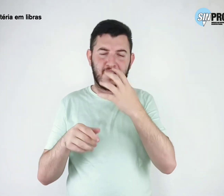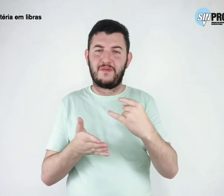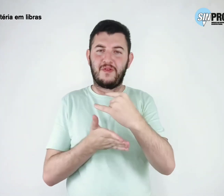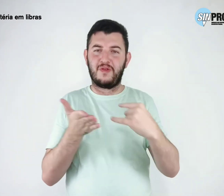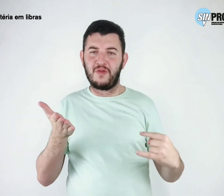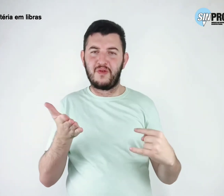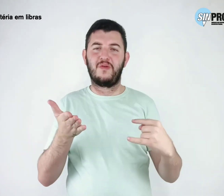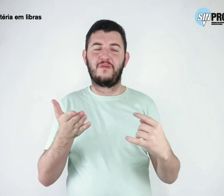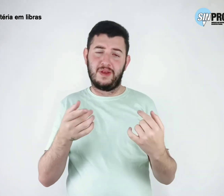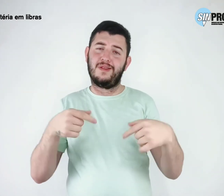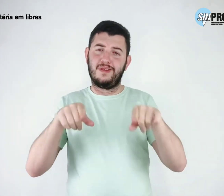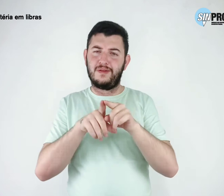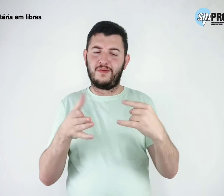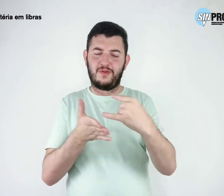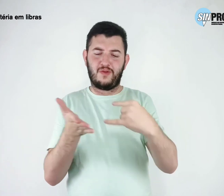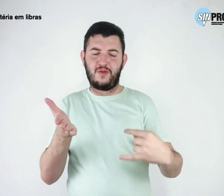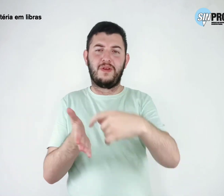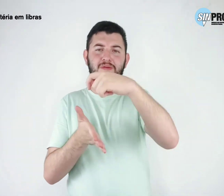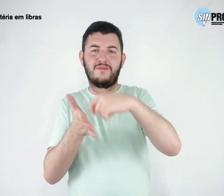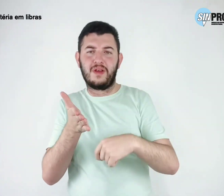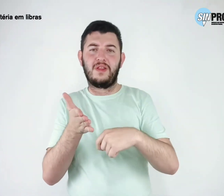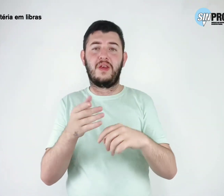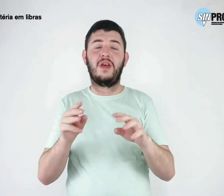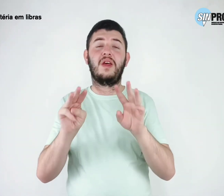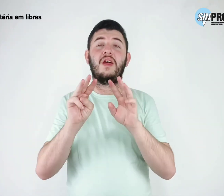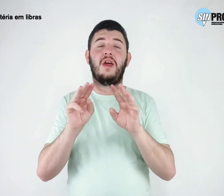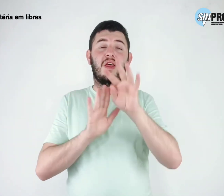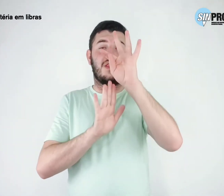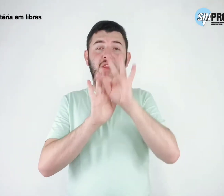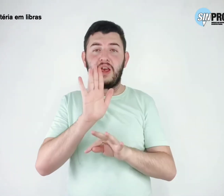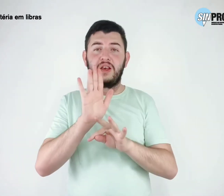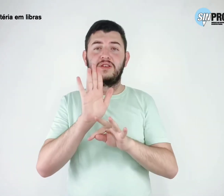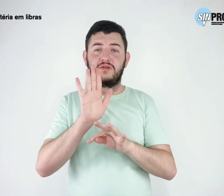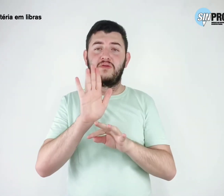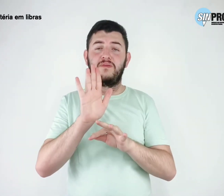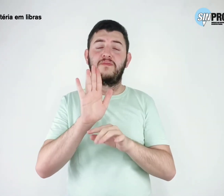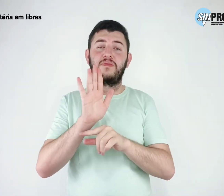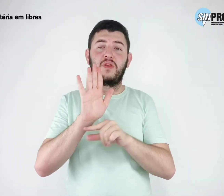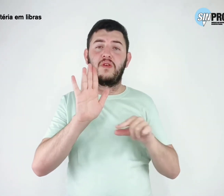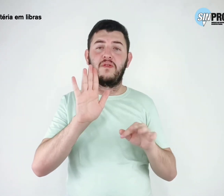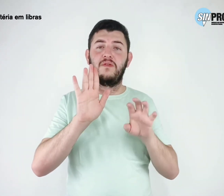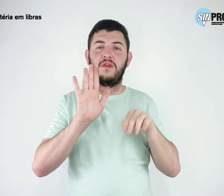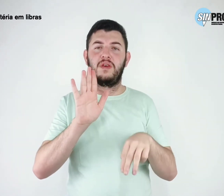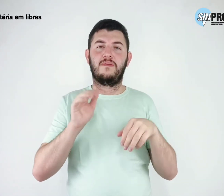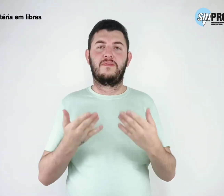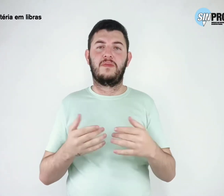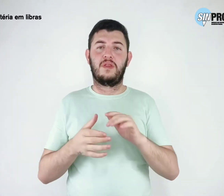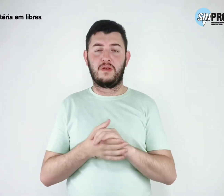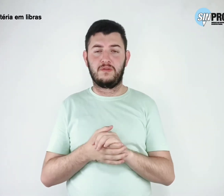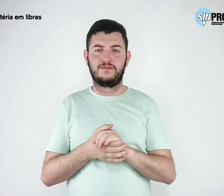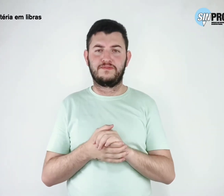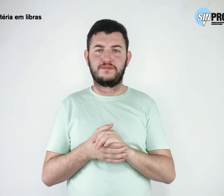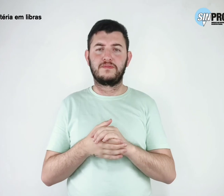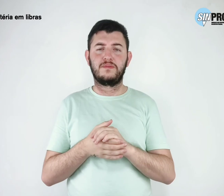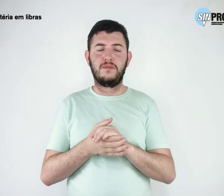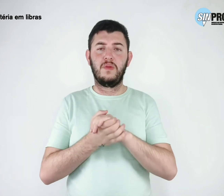e o abaixo-assinado no final deste texto. O pai de santo, André Vicente de Souza, 81